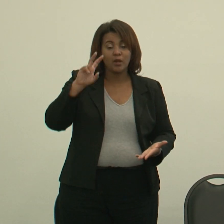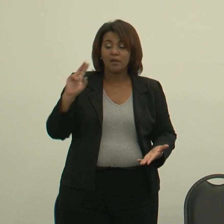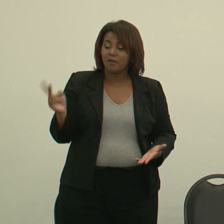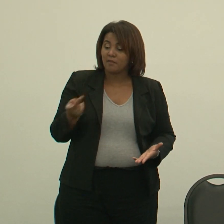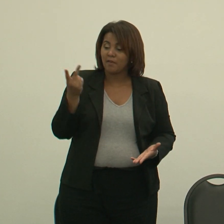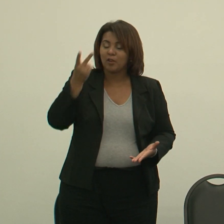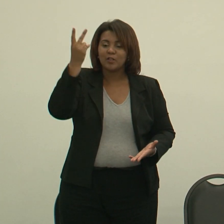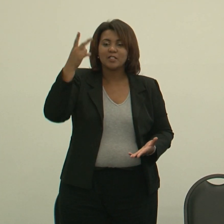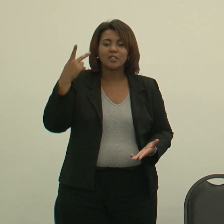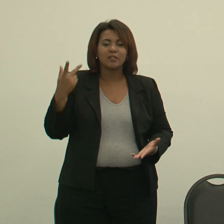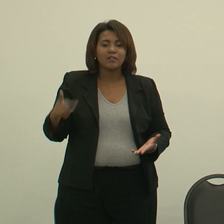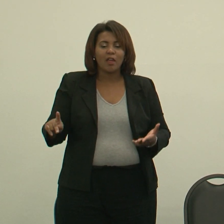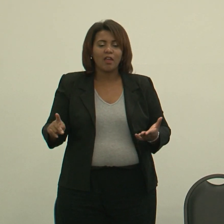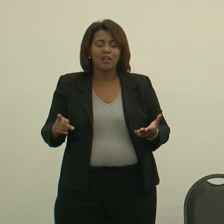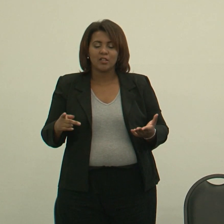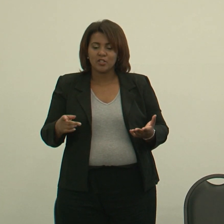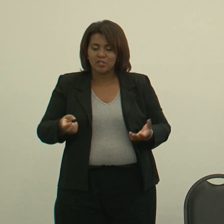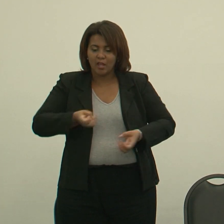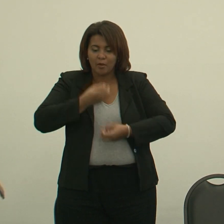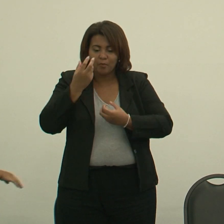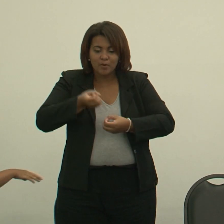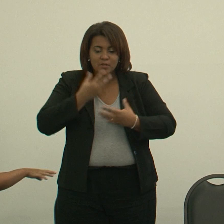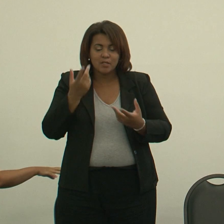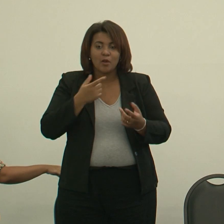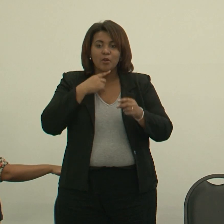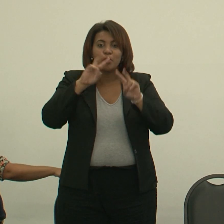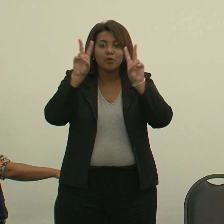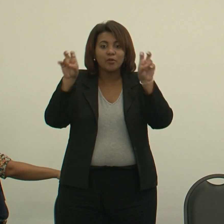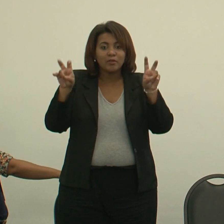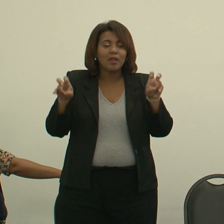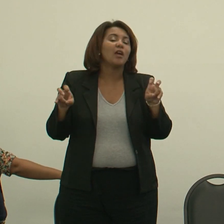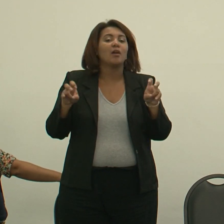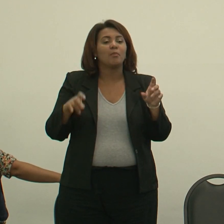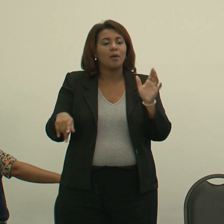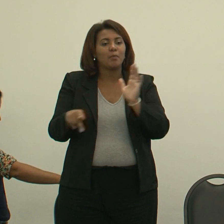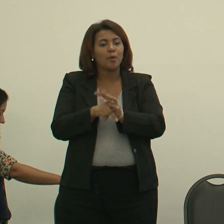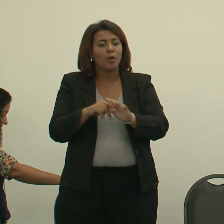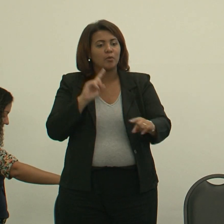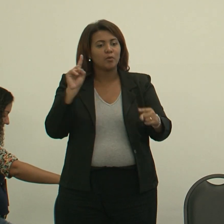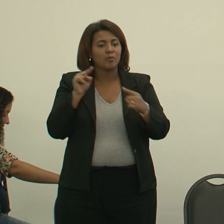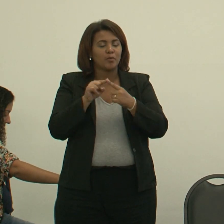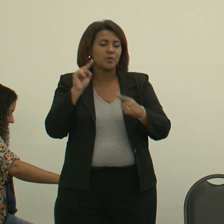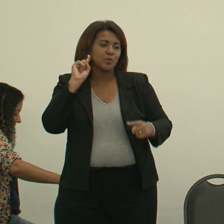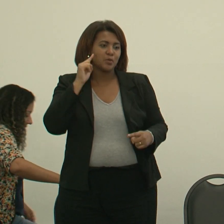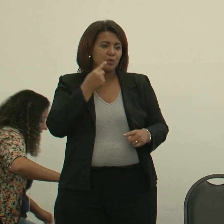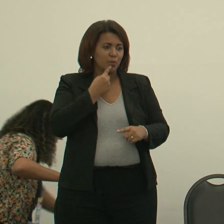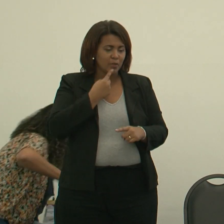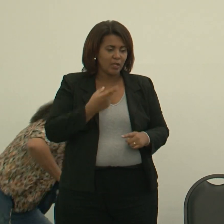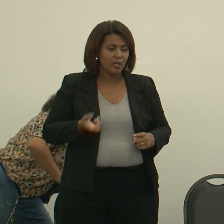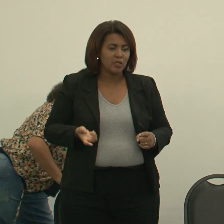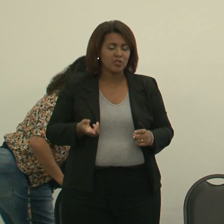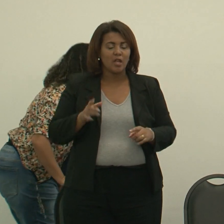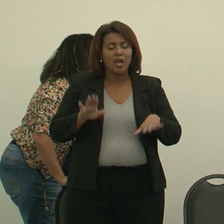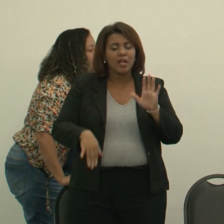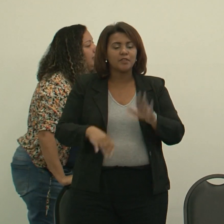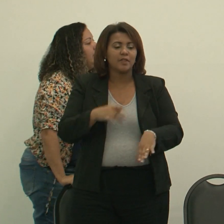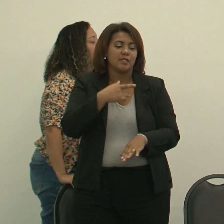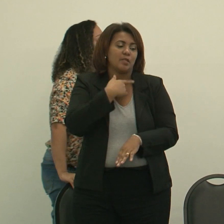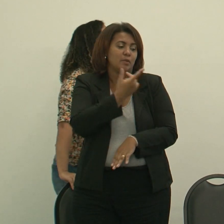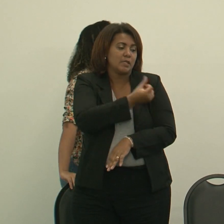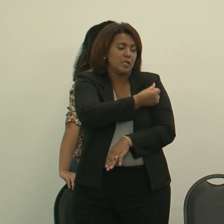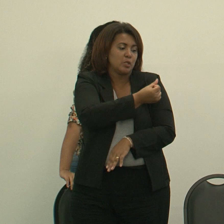formas de expressão e incluindo temáticas próprias do campo da surdez. Porque uma coisa é quando eu tenho lá para trabalhar no 6º